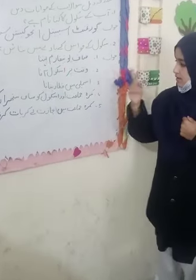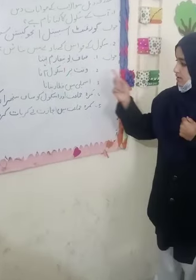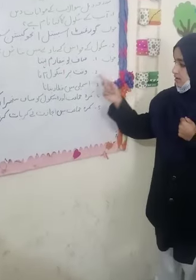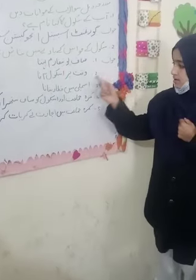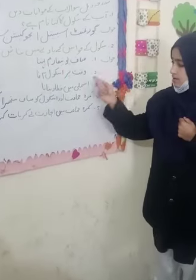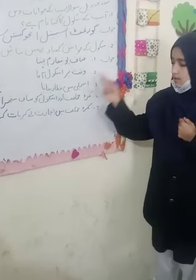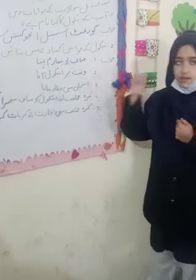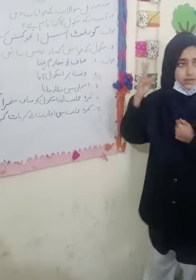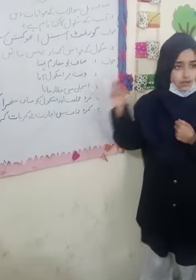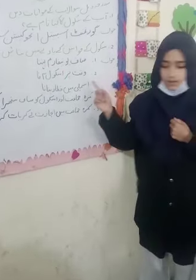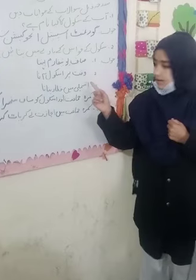नंबर दो,